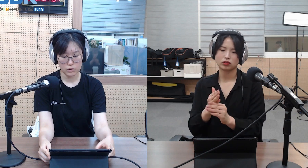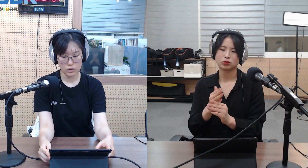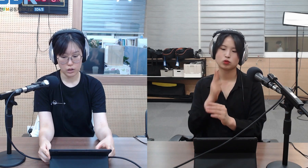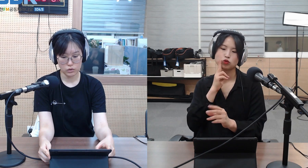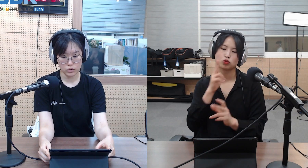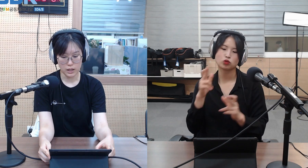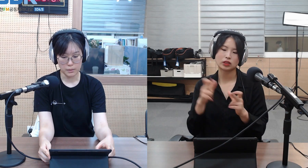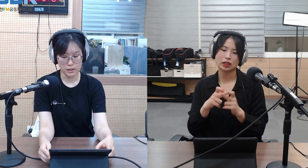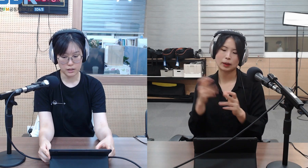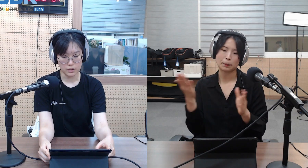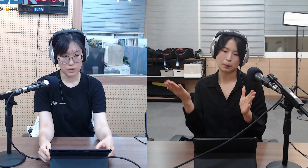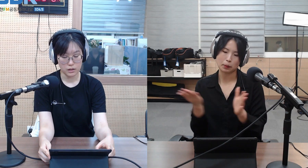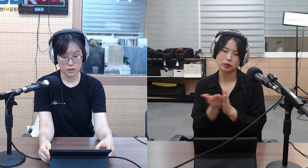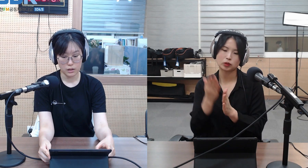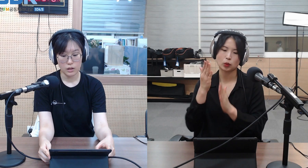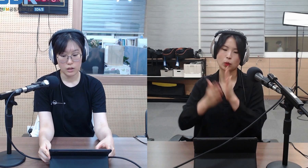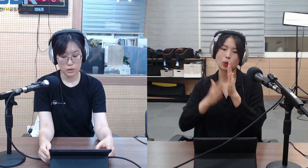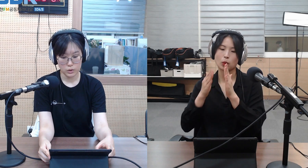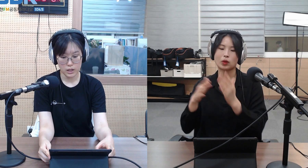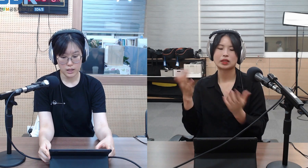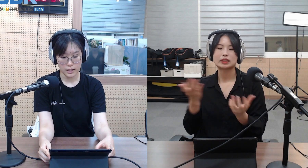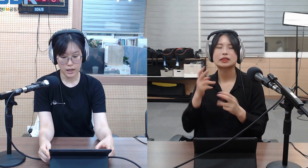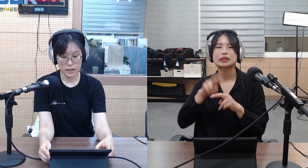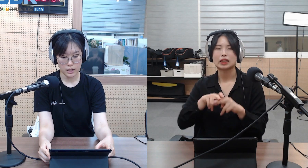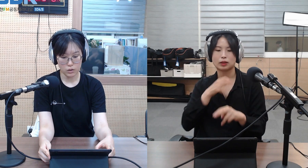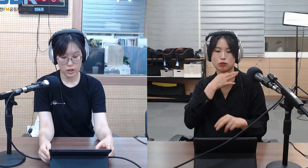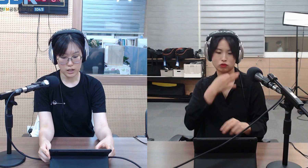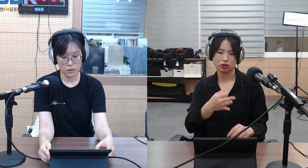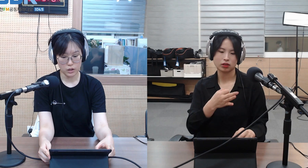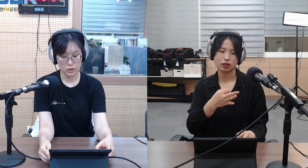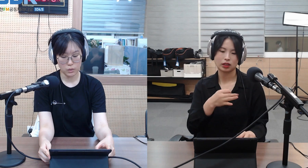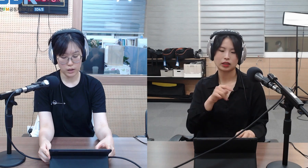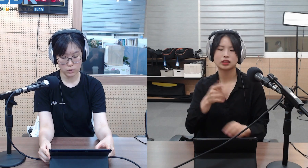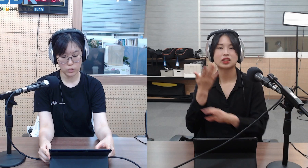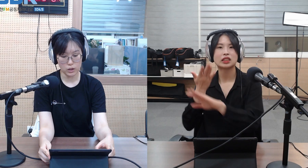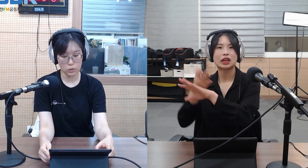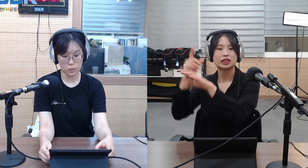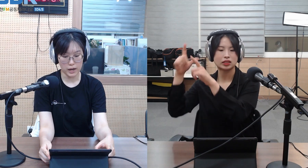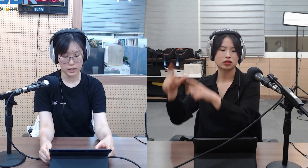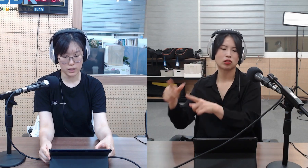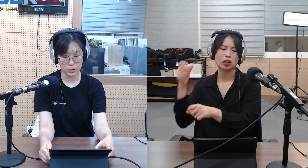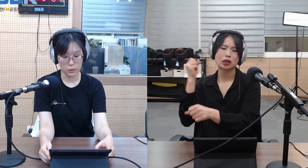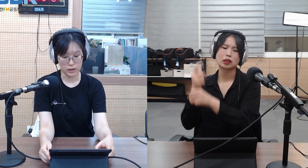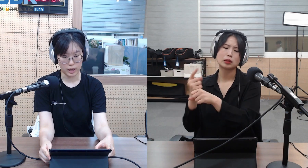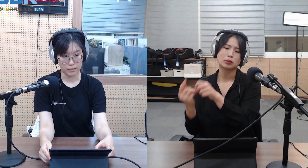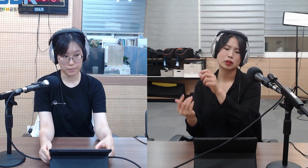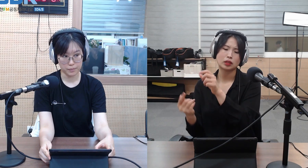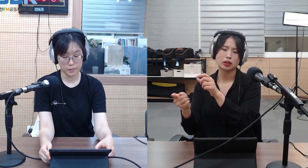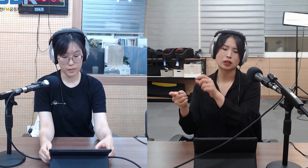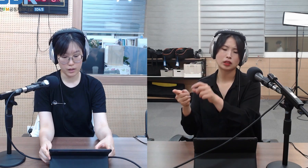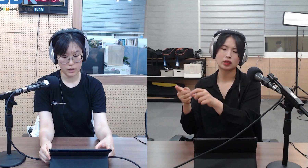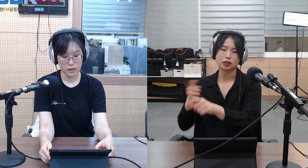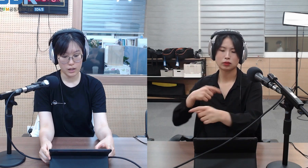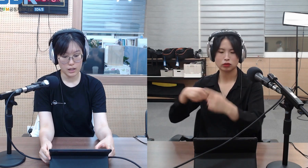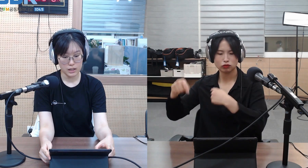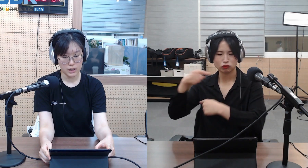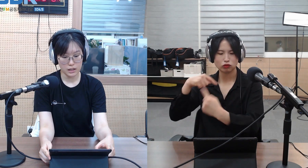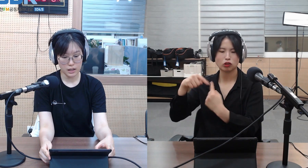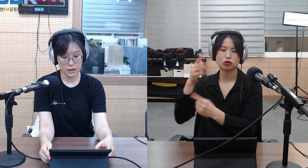아울러 두 자매는 요새 장애인 인권 개선 활동에도 발을 들이고 있다. 지난달